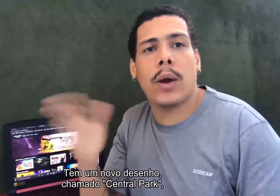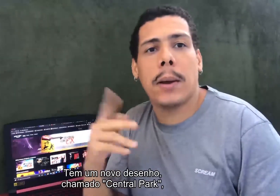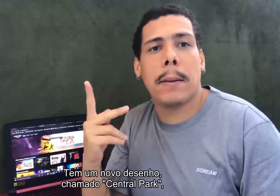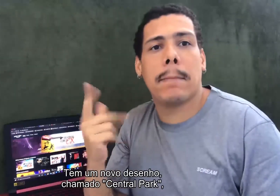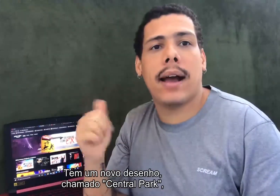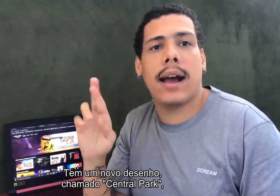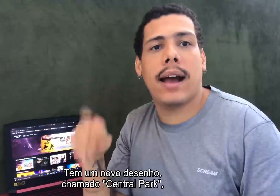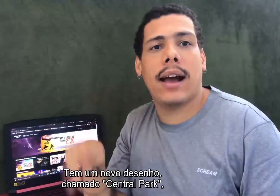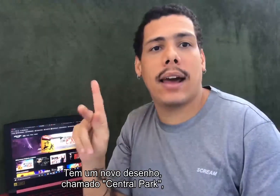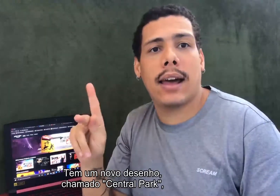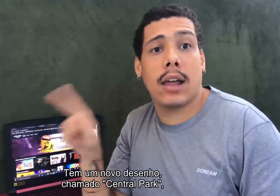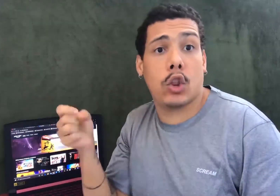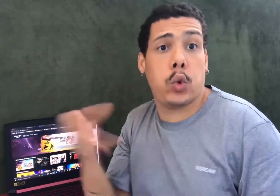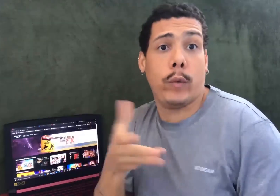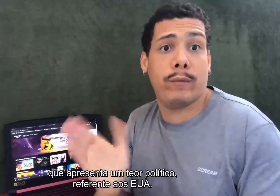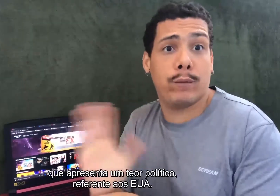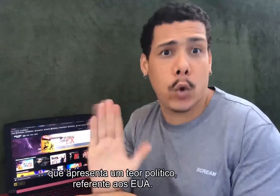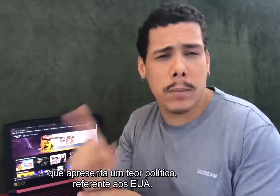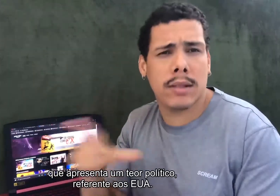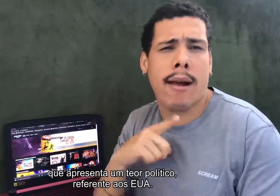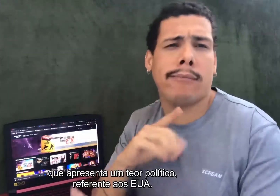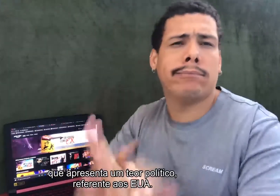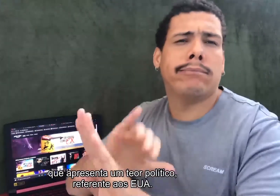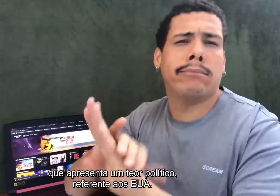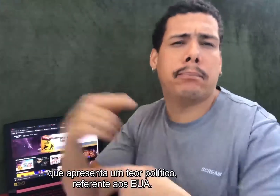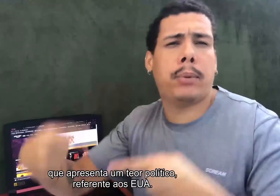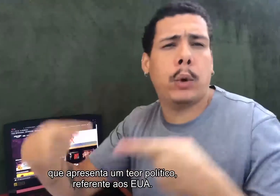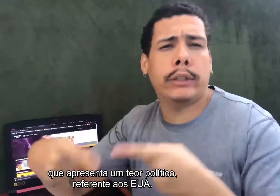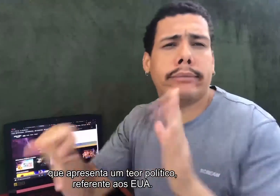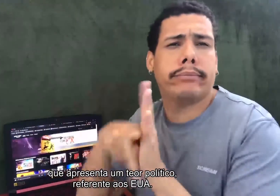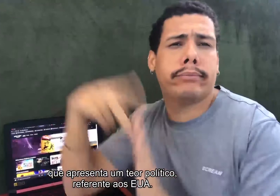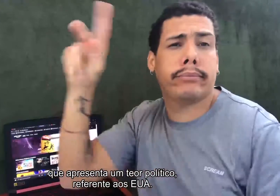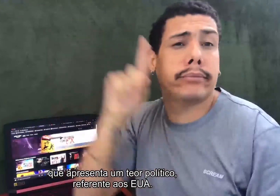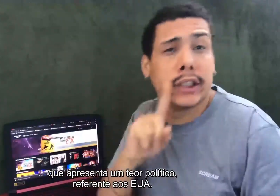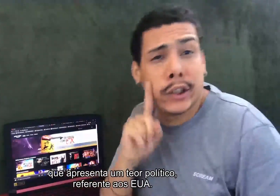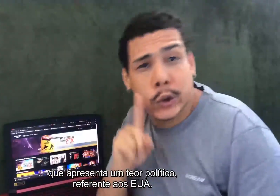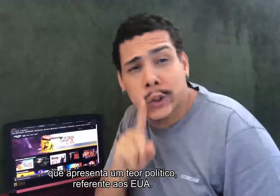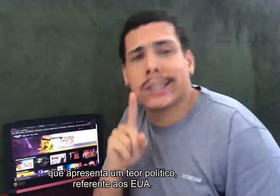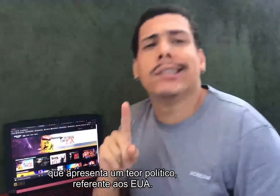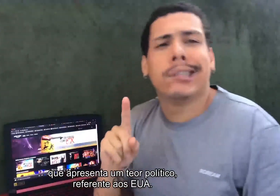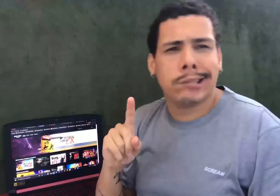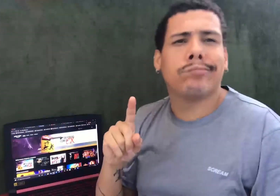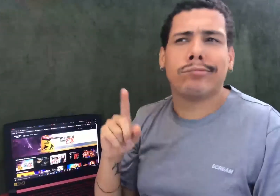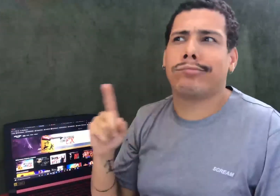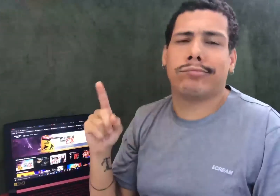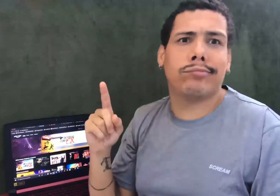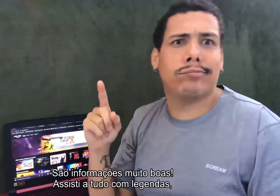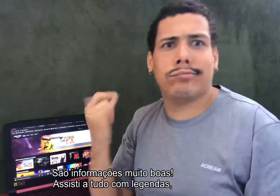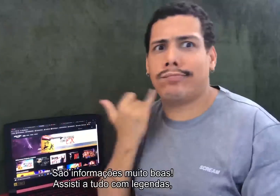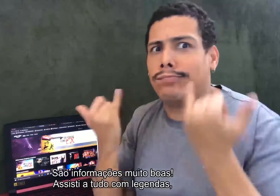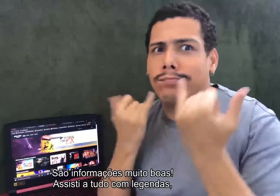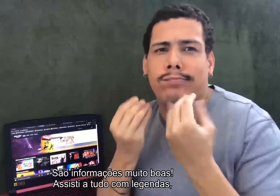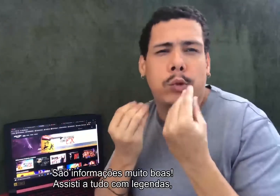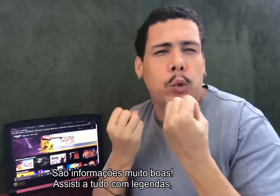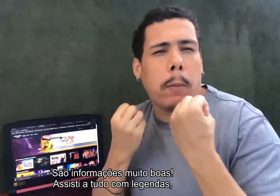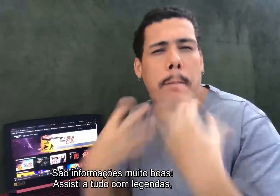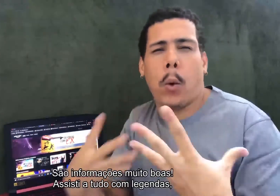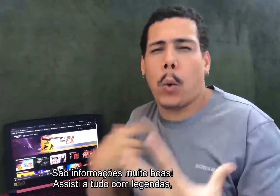Park, que apresenta um teor político referente aos Estados Unidos da América. São informações muito